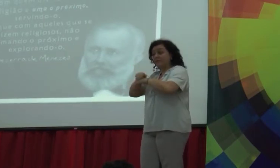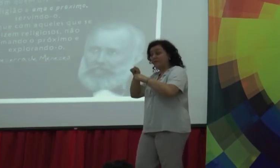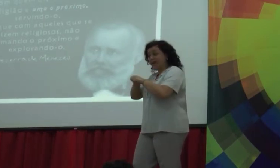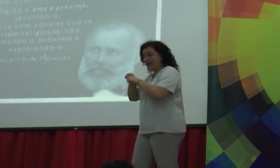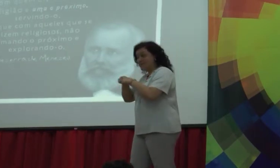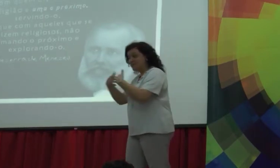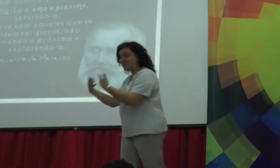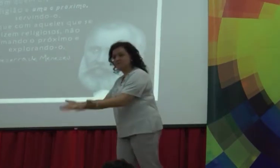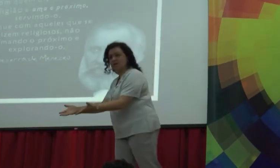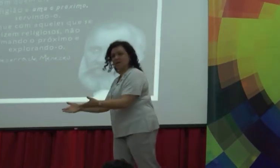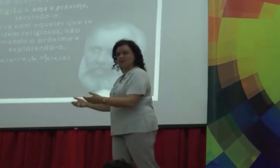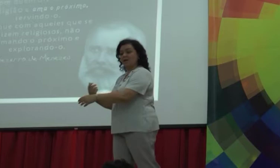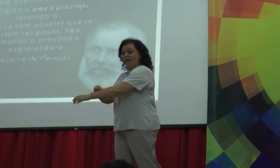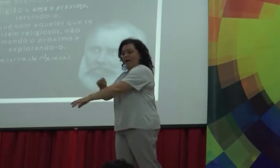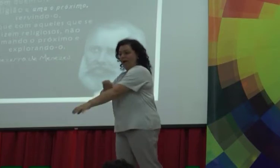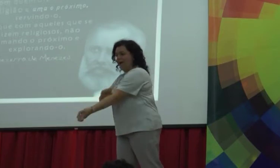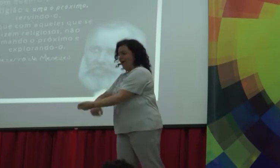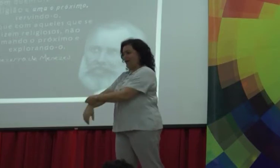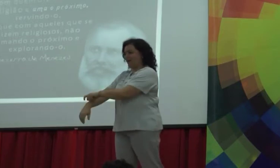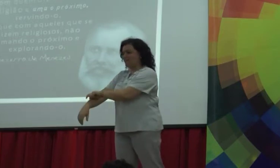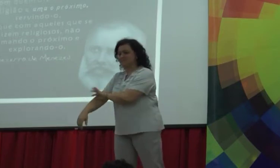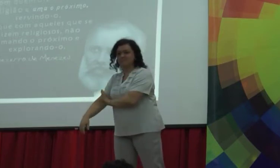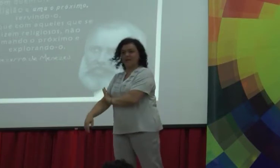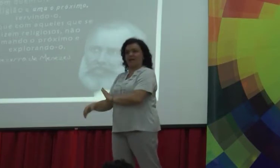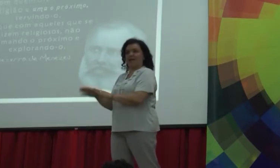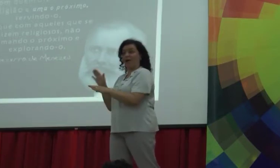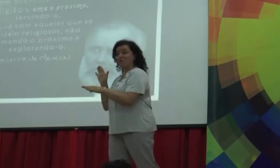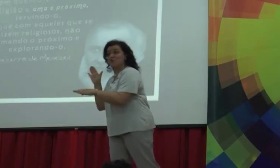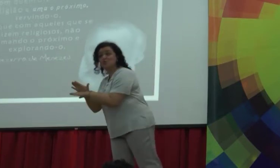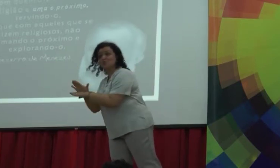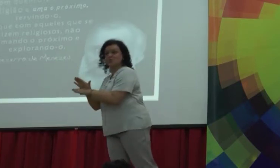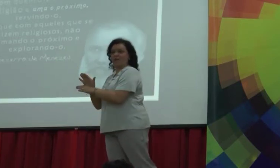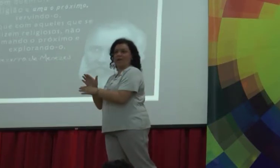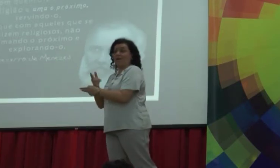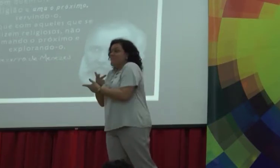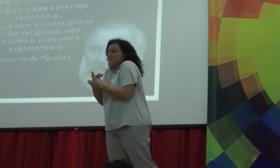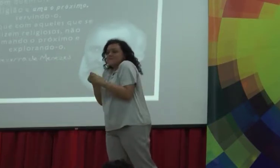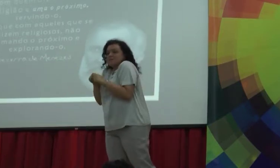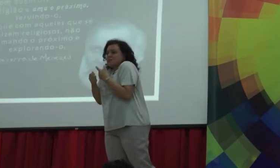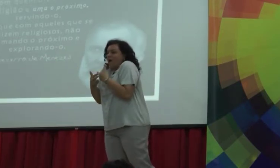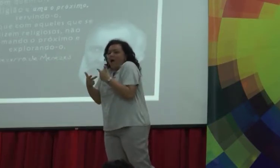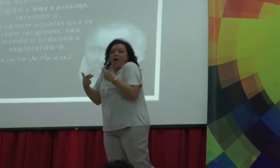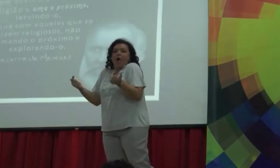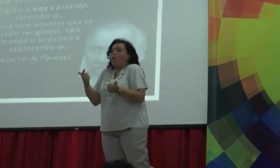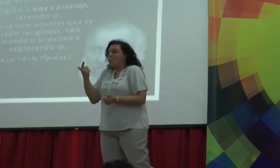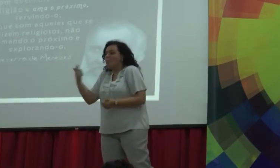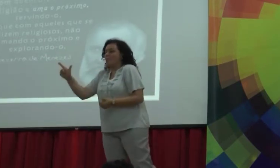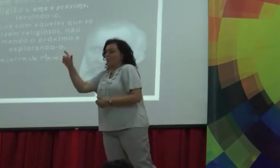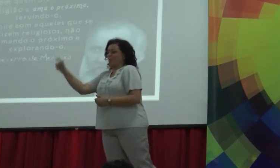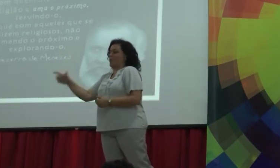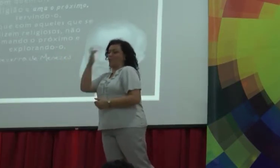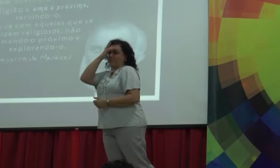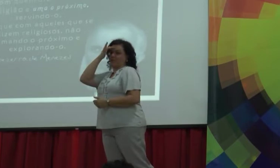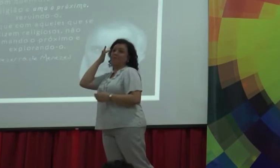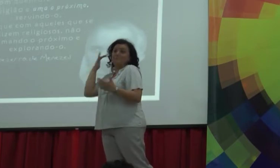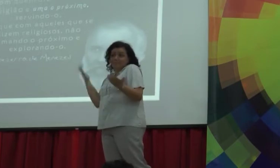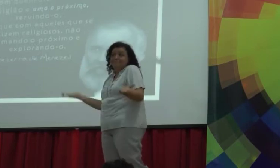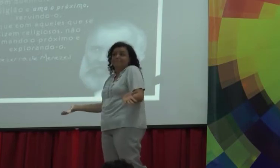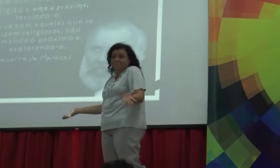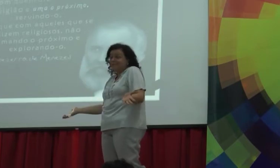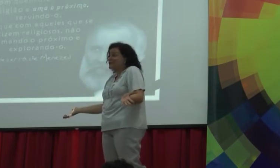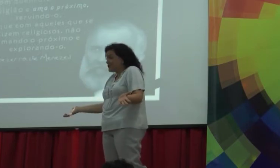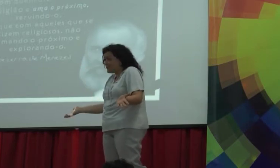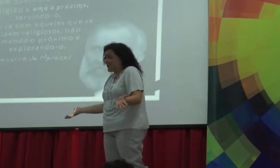bonito. Não, é preciso dar, é preciso arregaçar as mangas e ir ajudar as